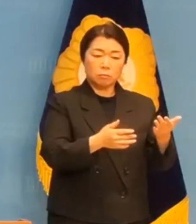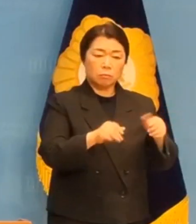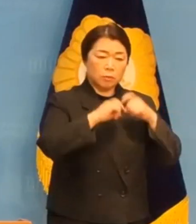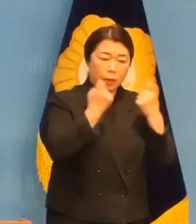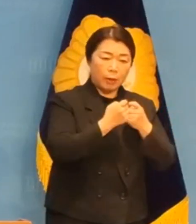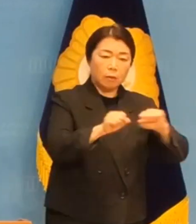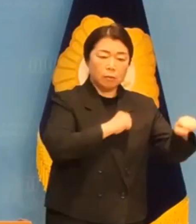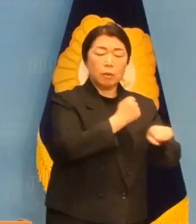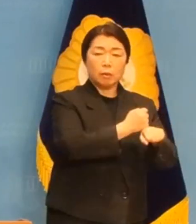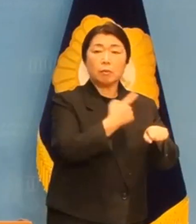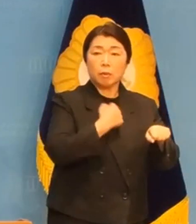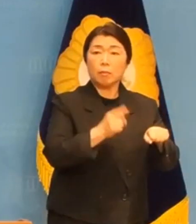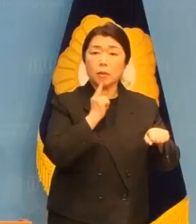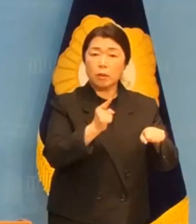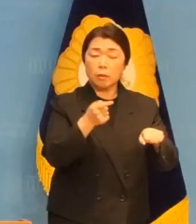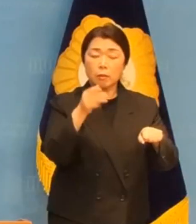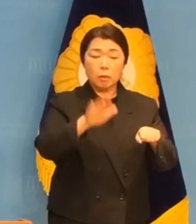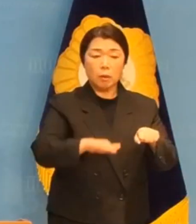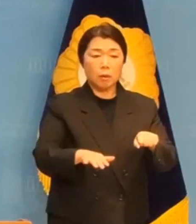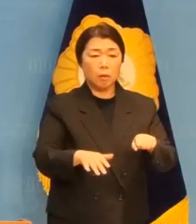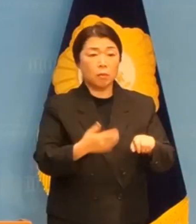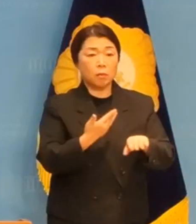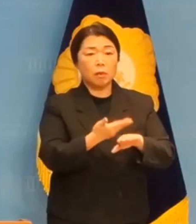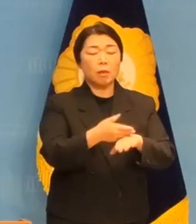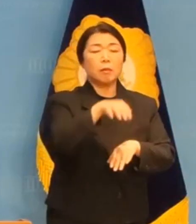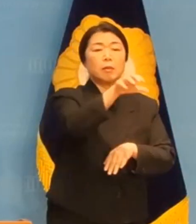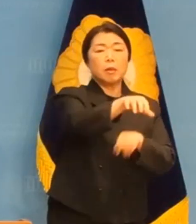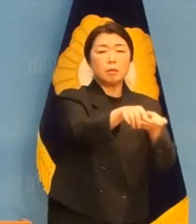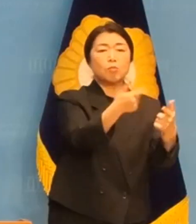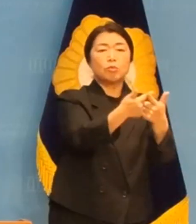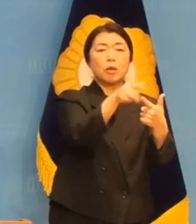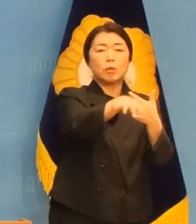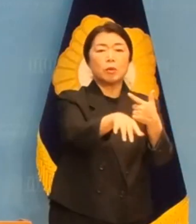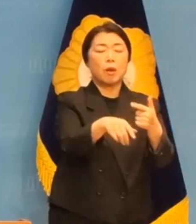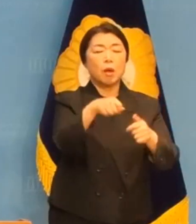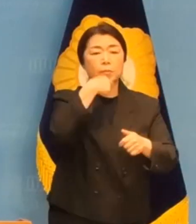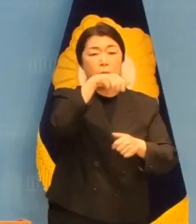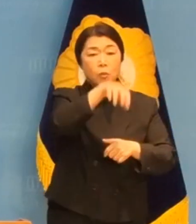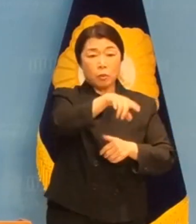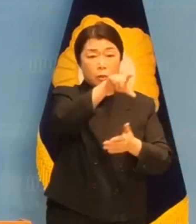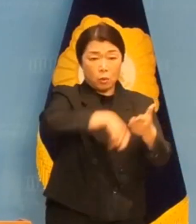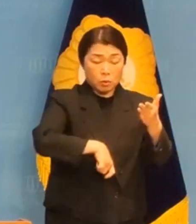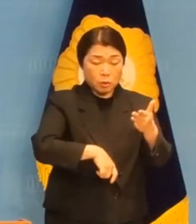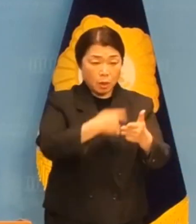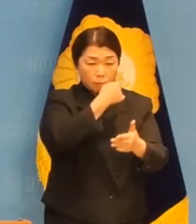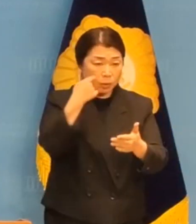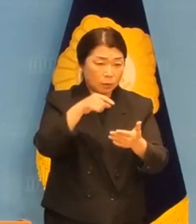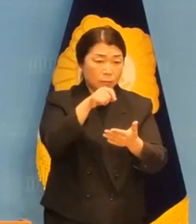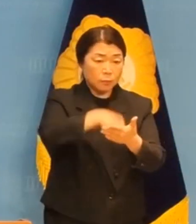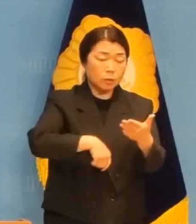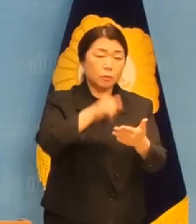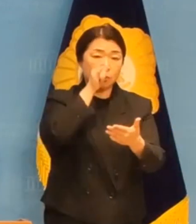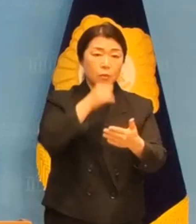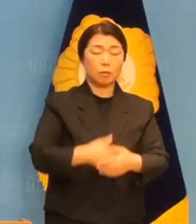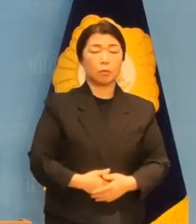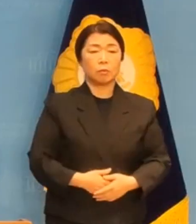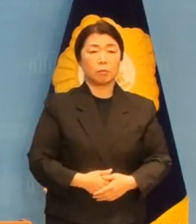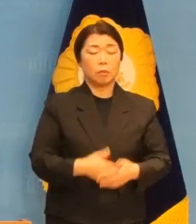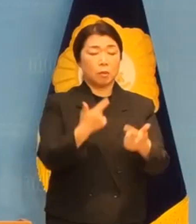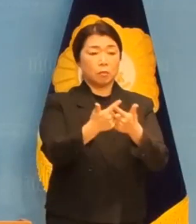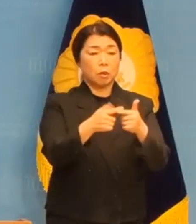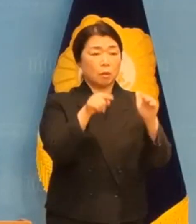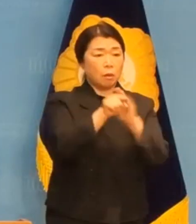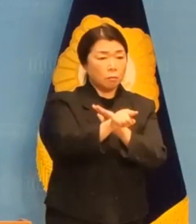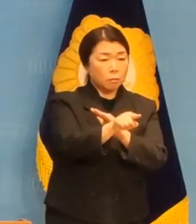내역에는 부산의 한 식당 결제 기록이 확인됐습니다. 부산 방문 가능성에 대한 설명은